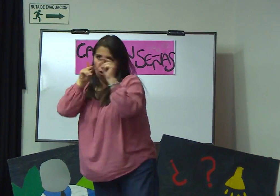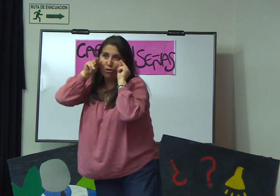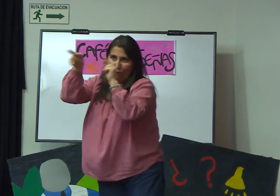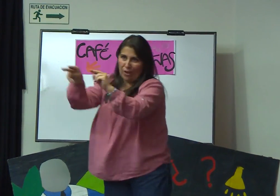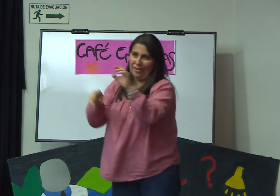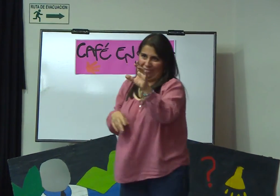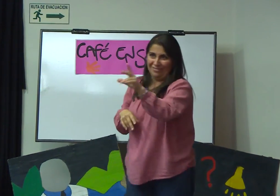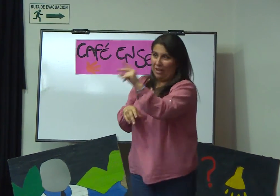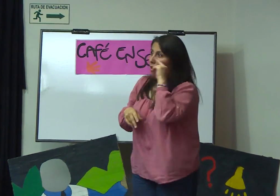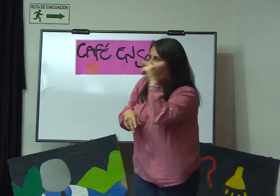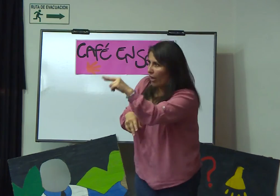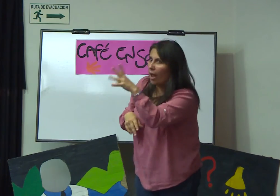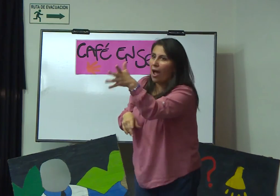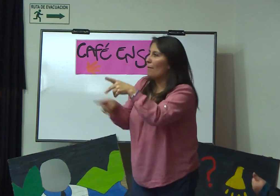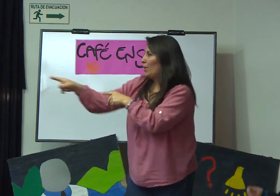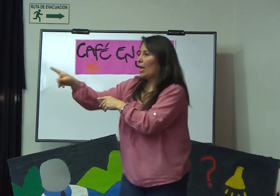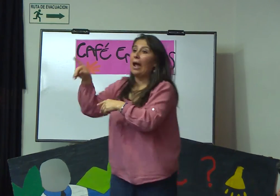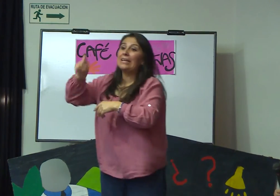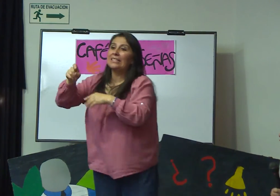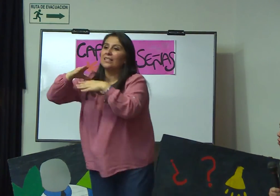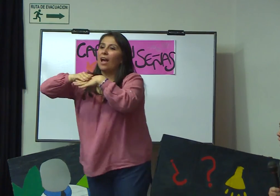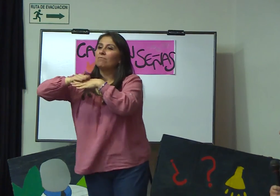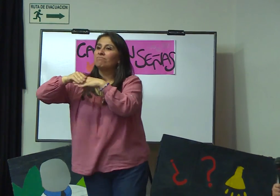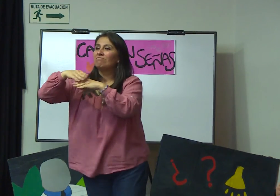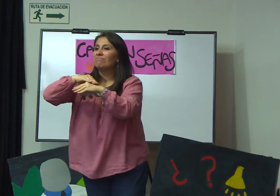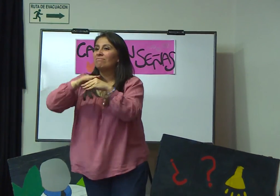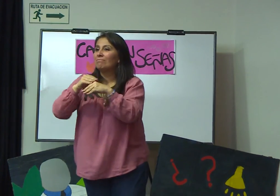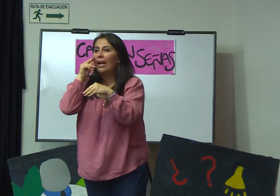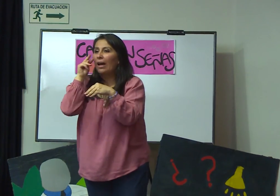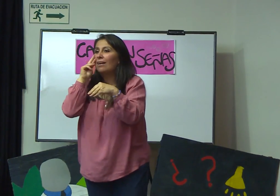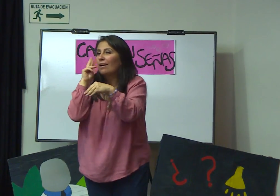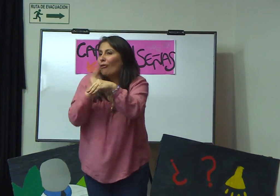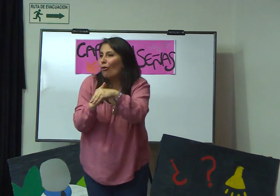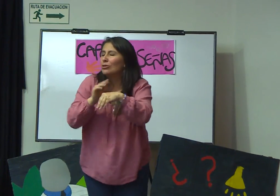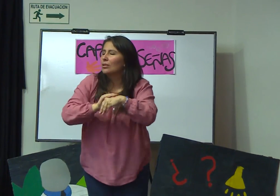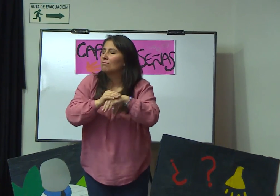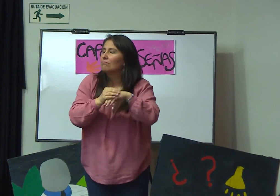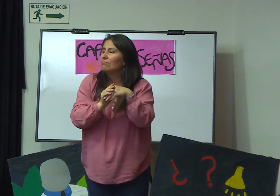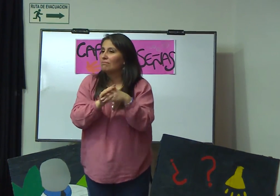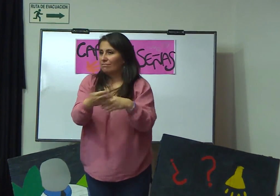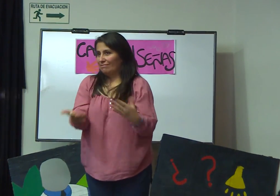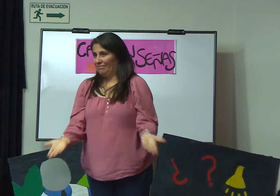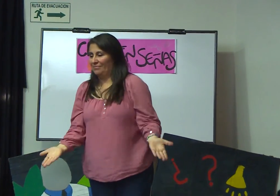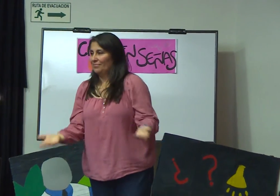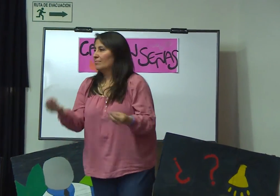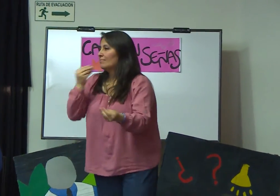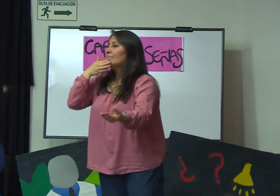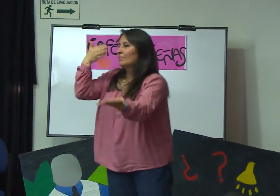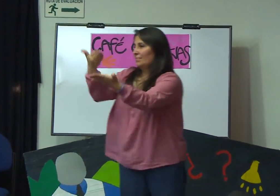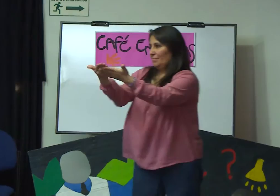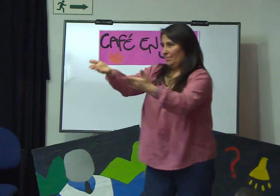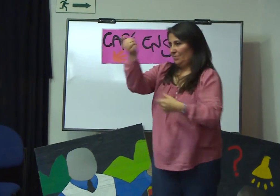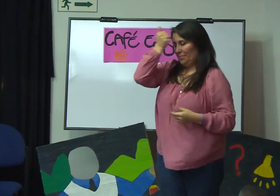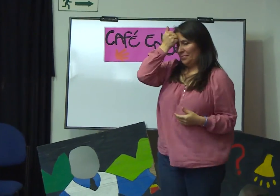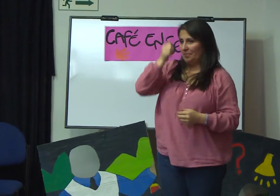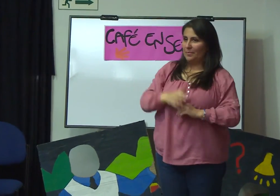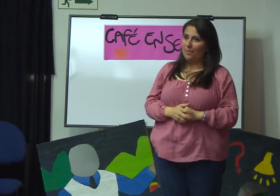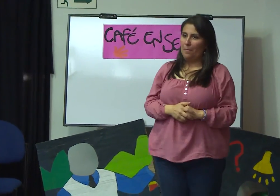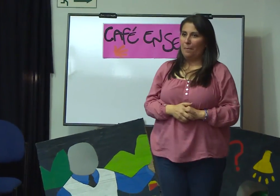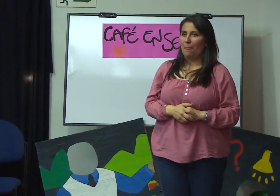ella necesita de tocarlo para poderlo ver. Muchas gracias, profe. Es bien